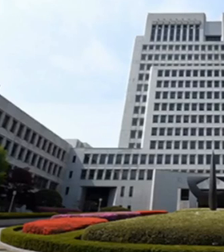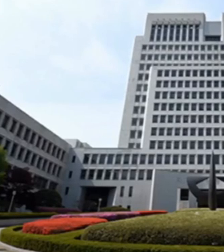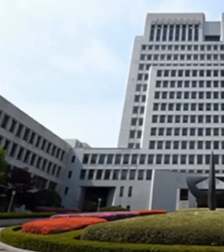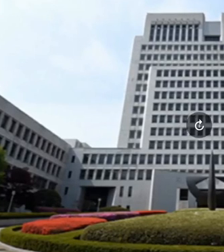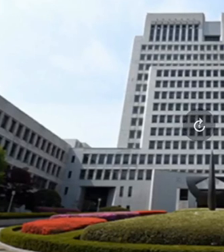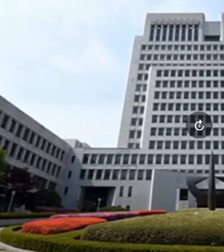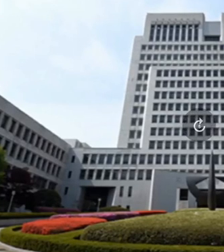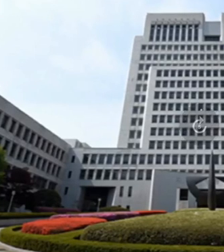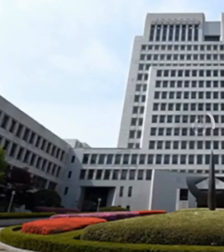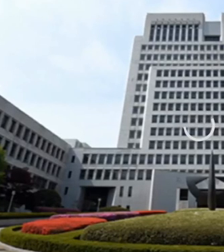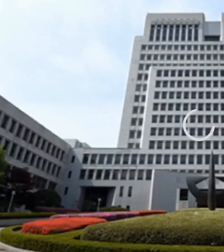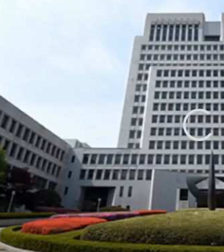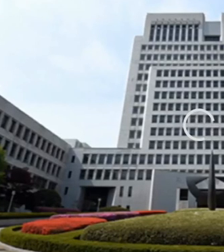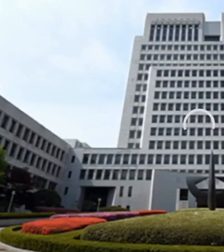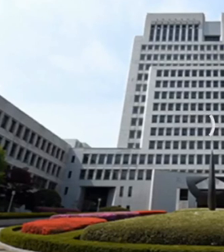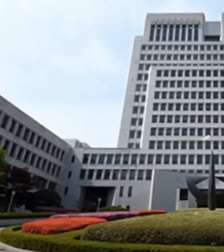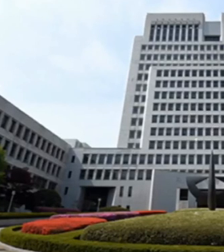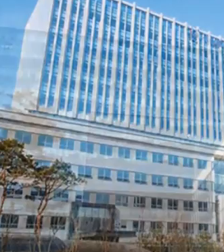안녕하세요.